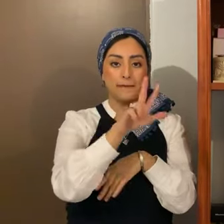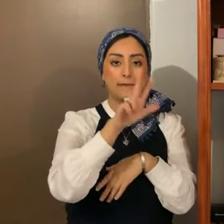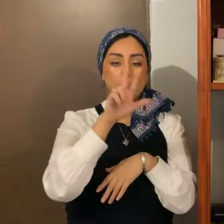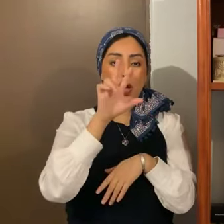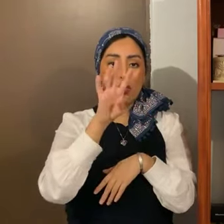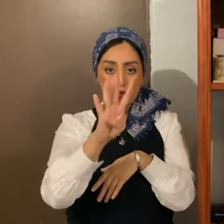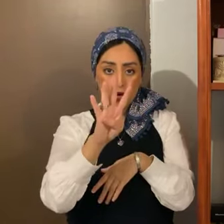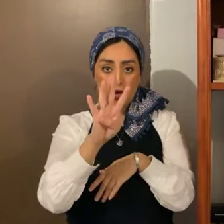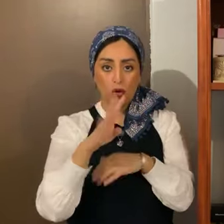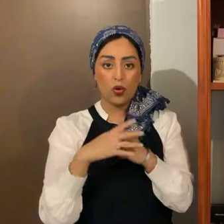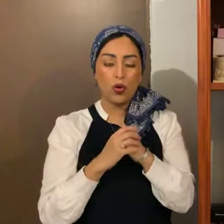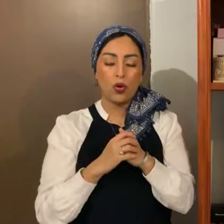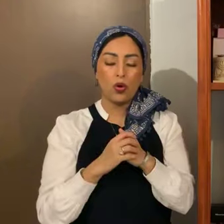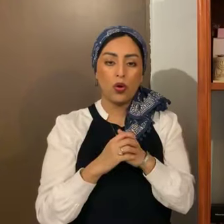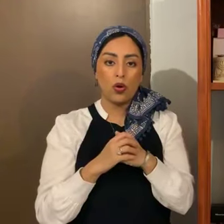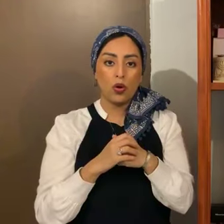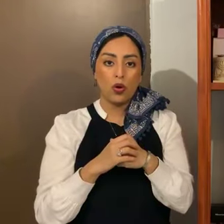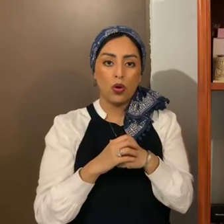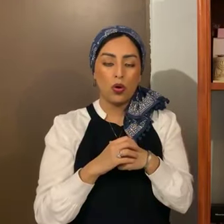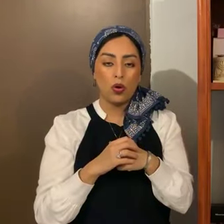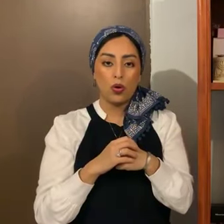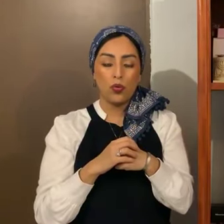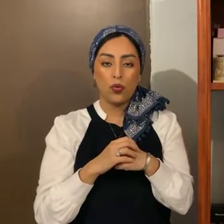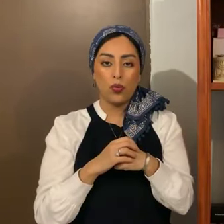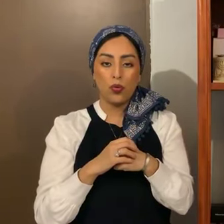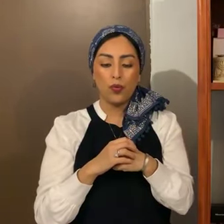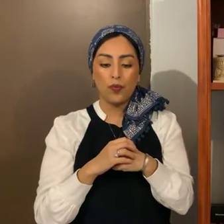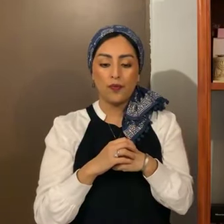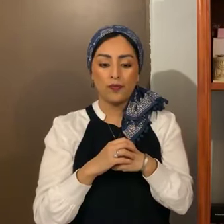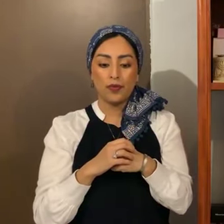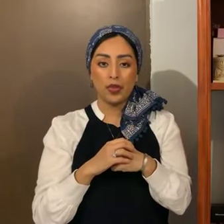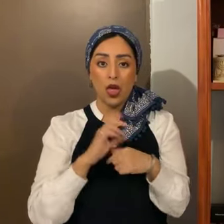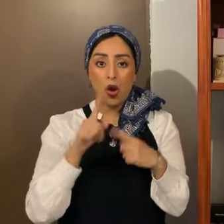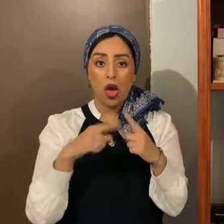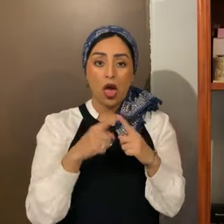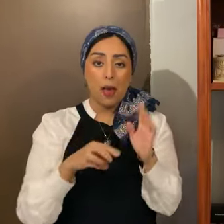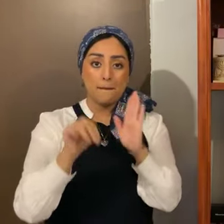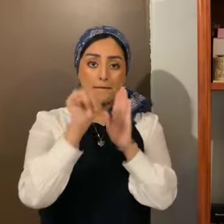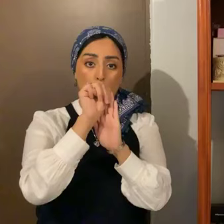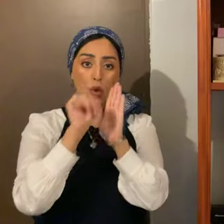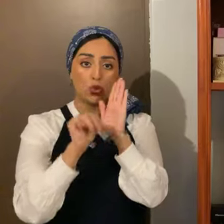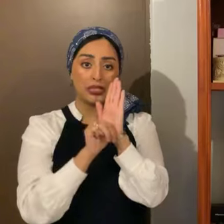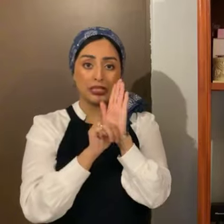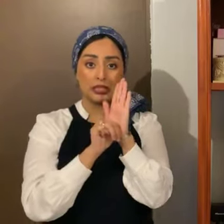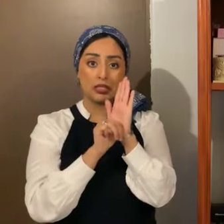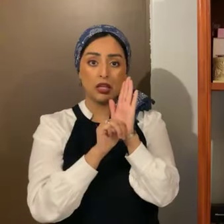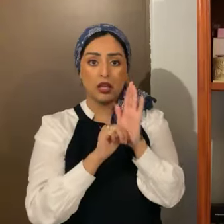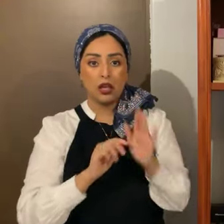34, en Éxodo 34, cuando Moisés sube